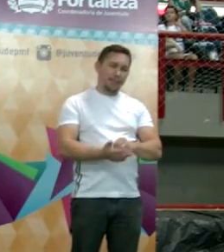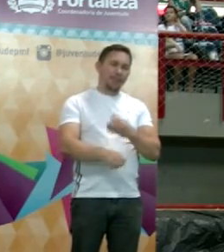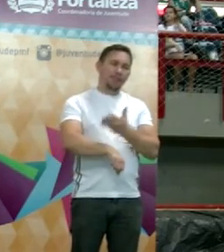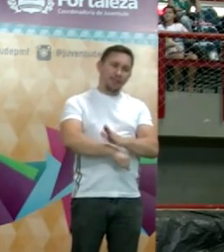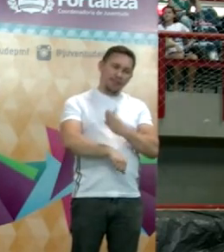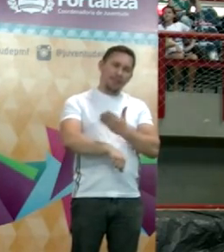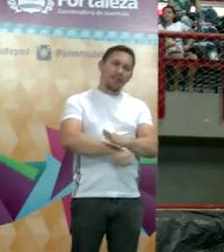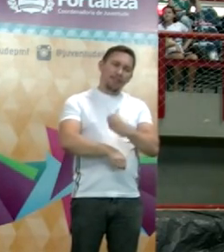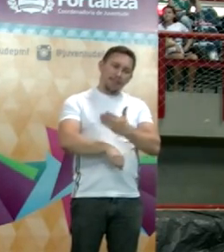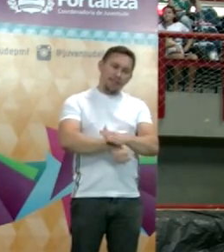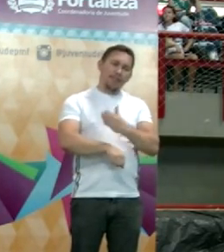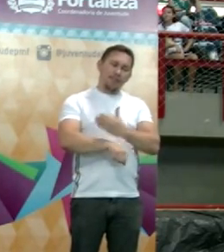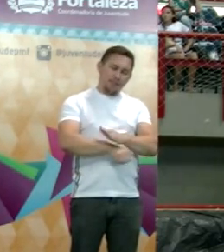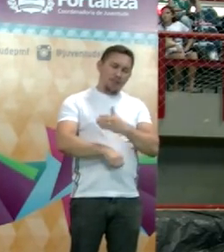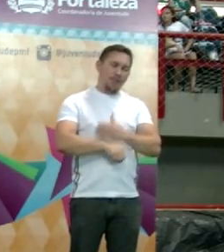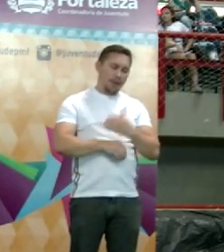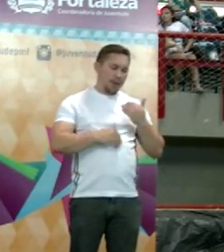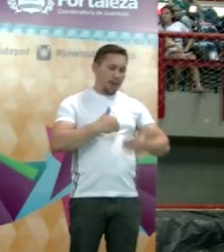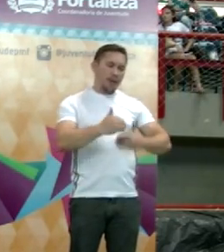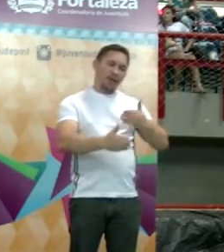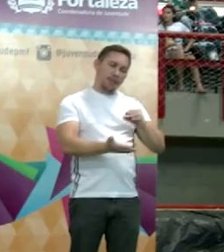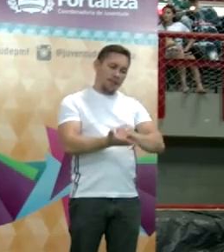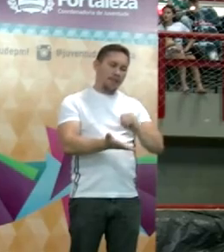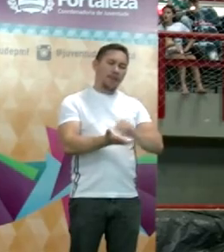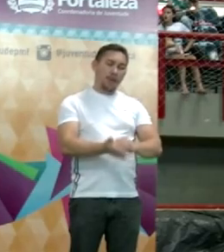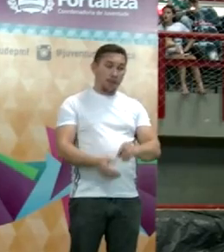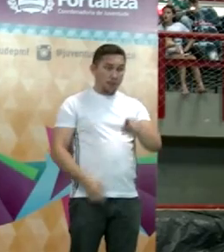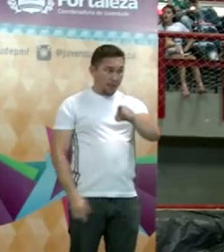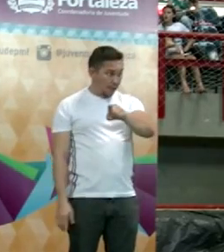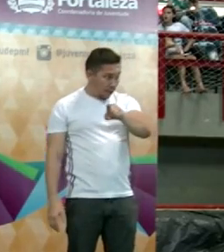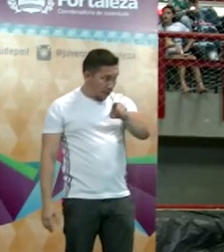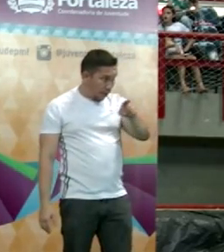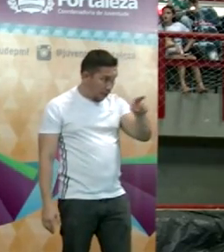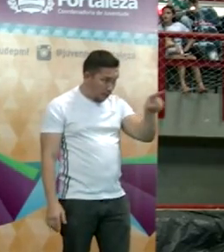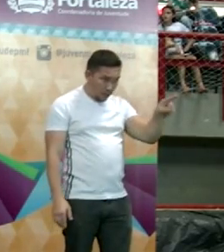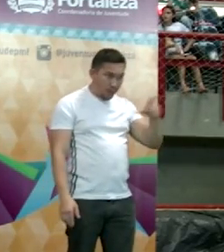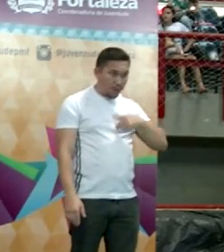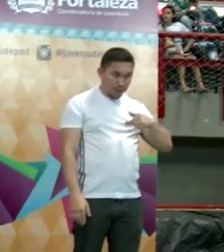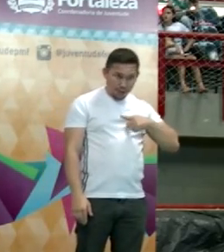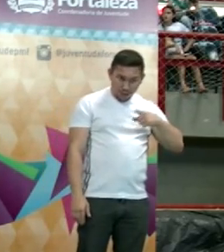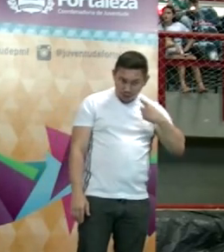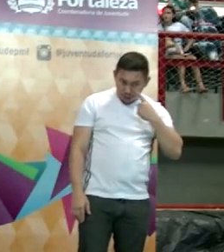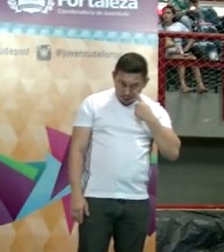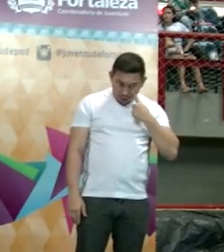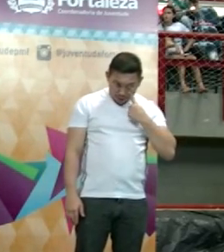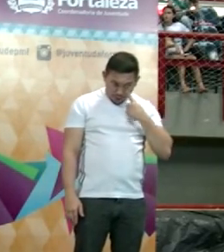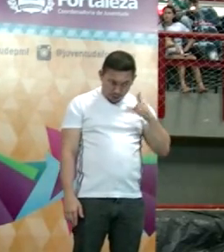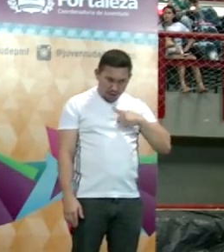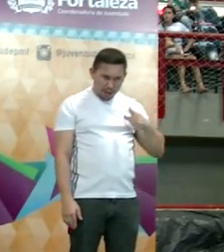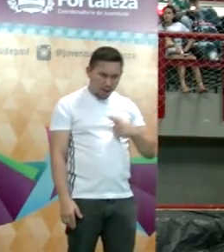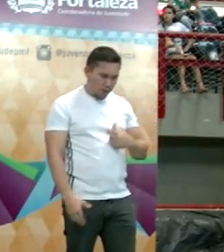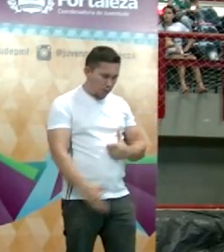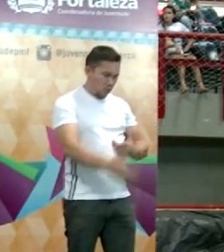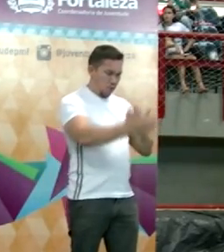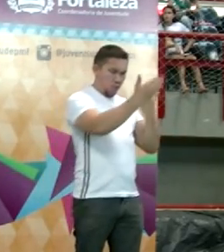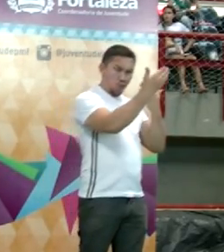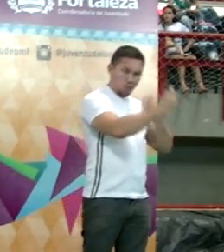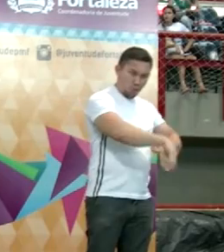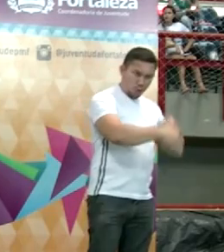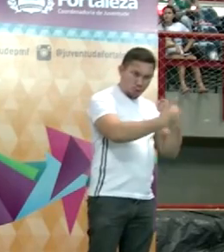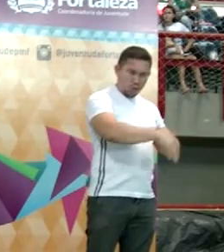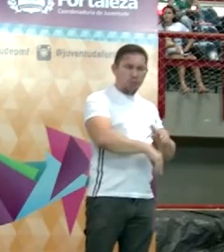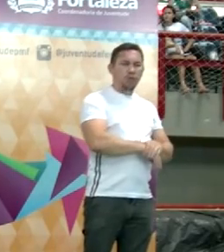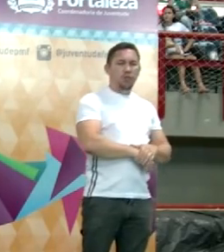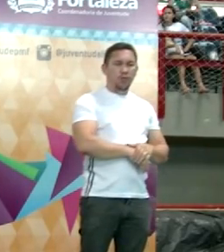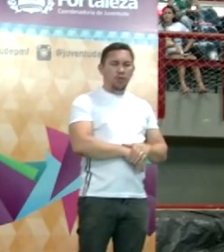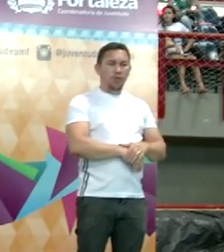de aptidão física. E vejam bem, se vocês fizerem um concurso público, tem aluno meu que